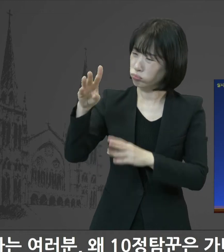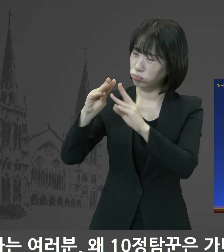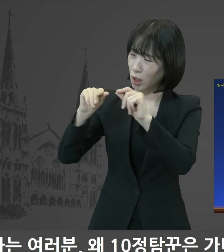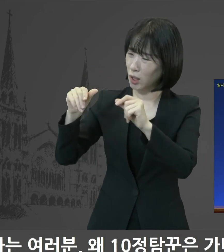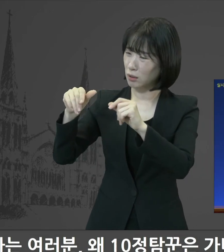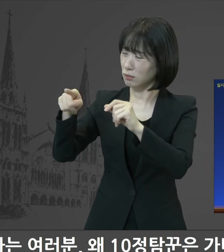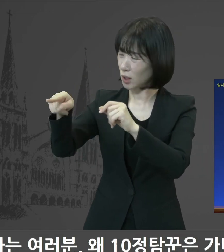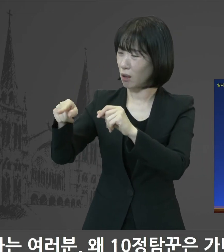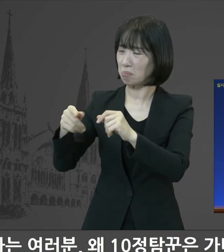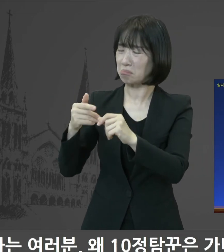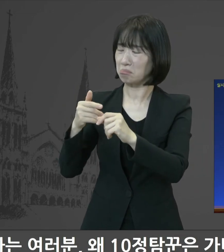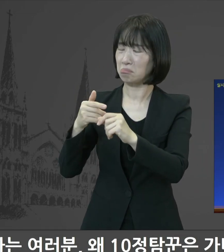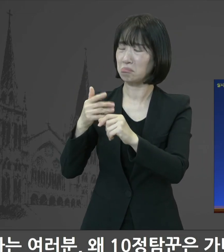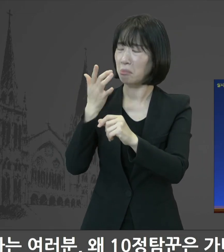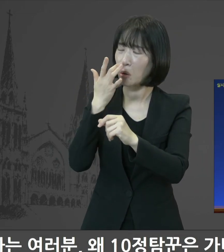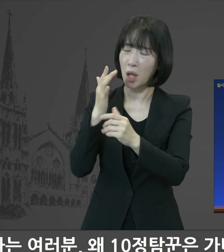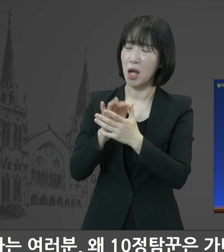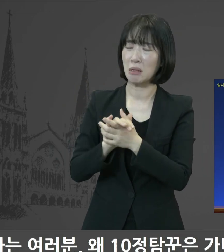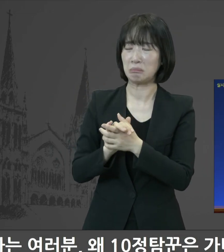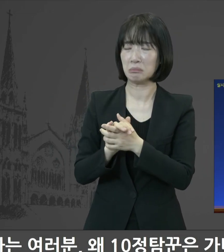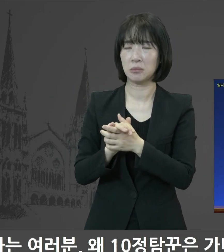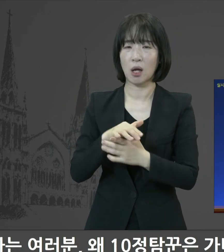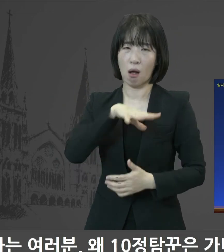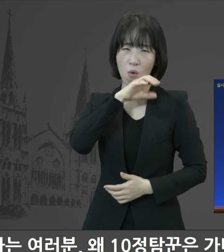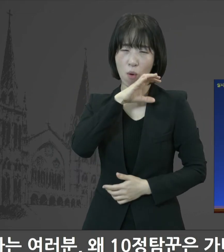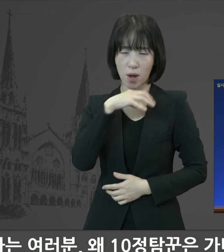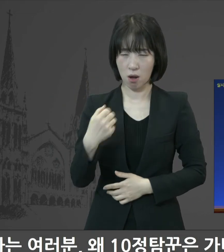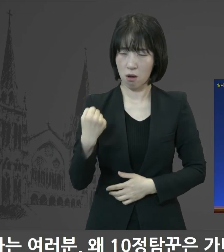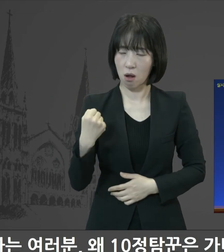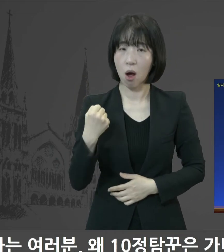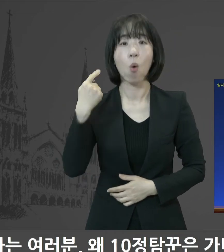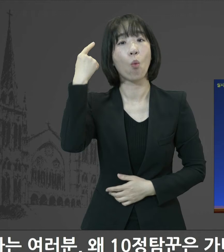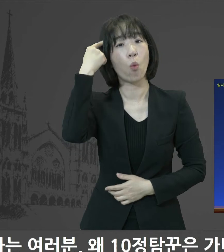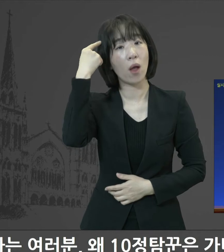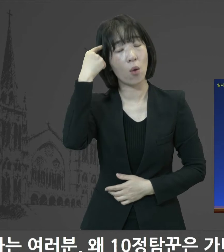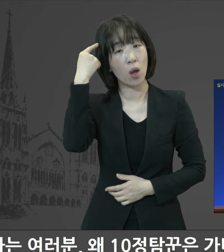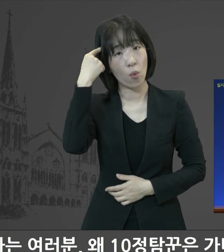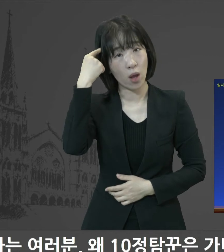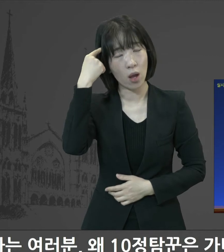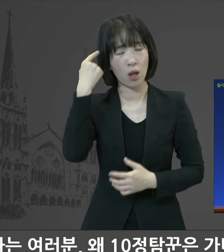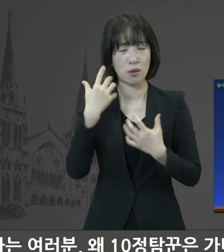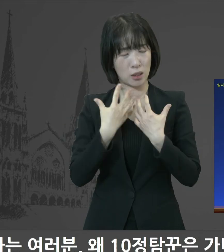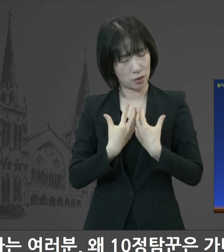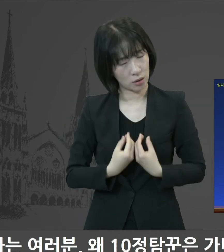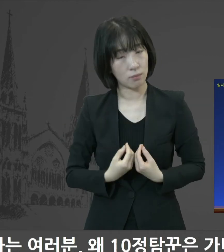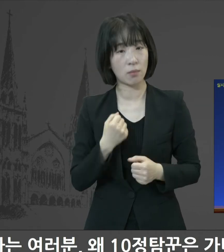자신들의 상황을 불평과 원망으로 낙심의 상태로 이끌어갔을까요?